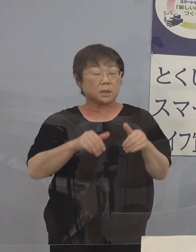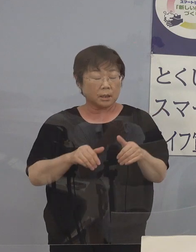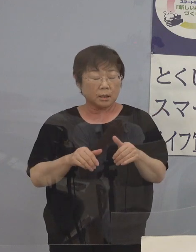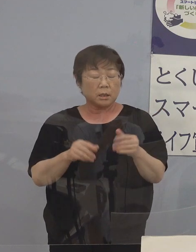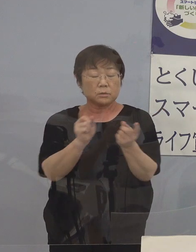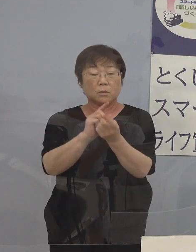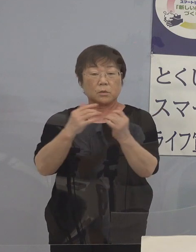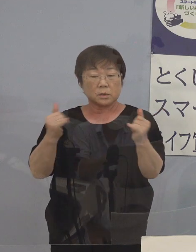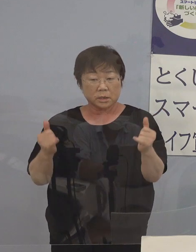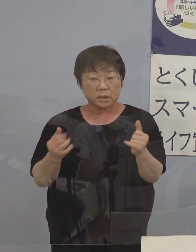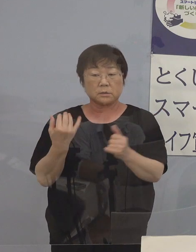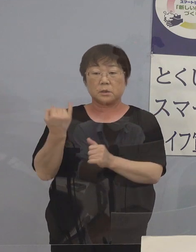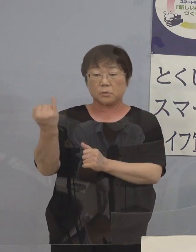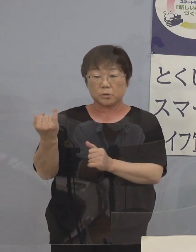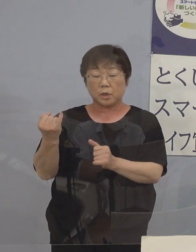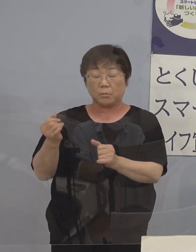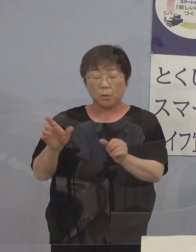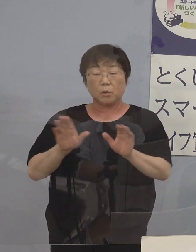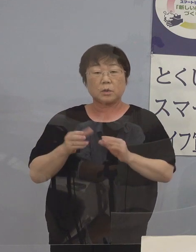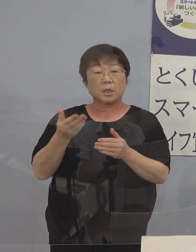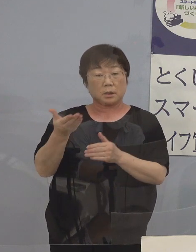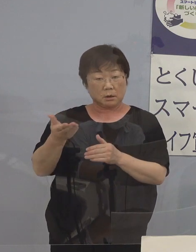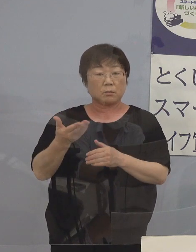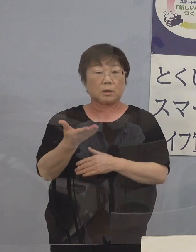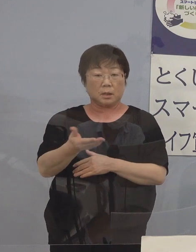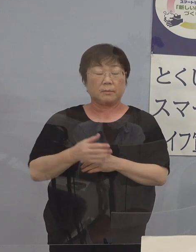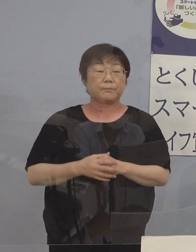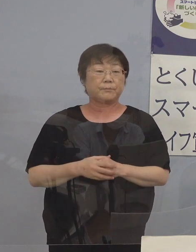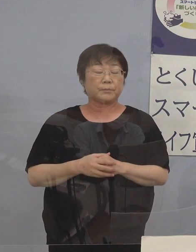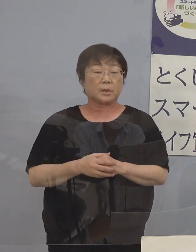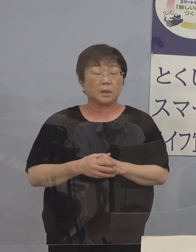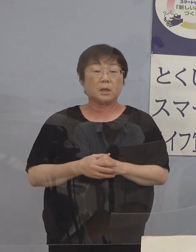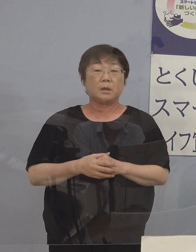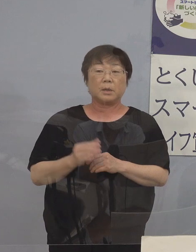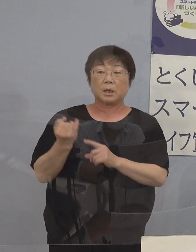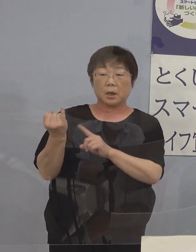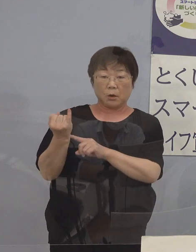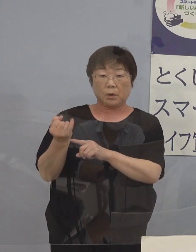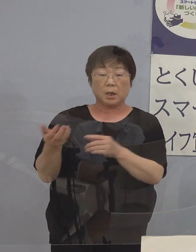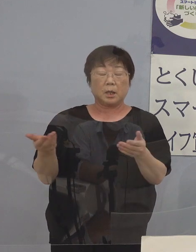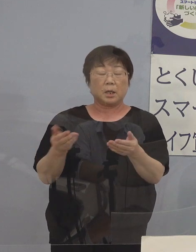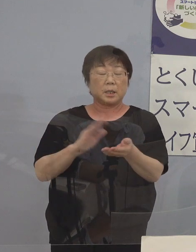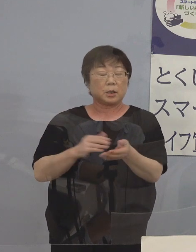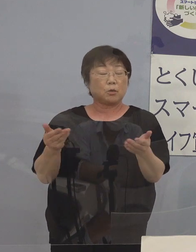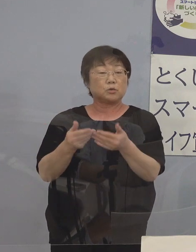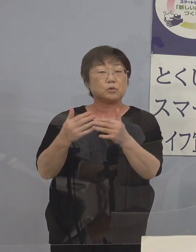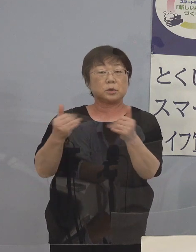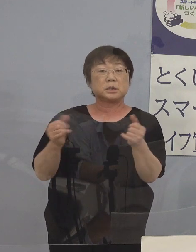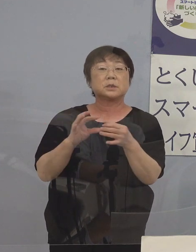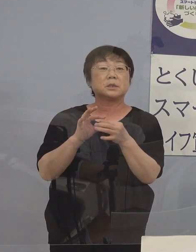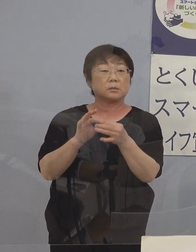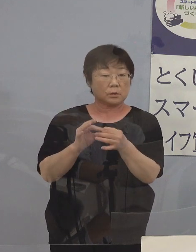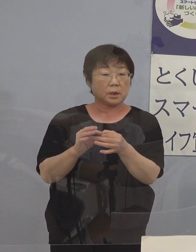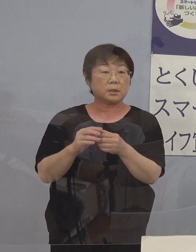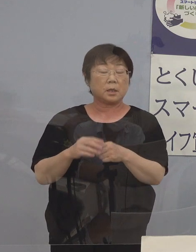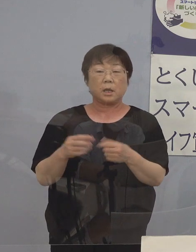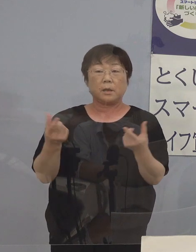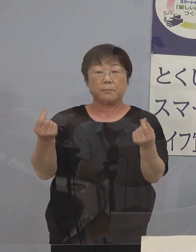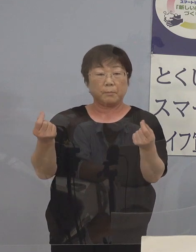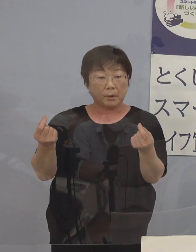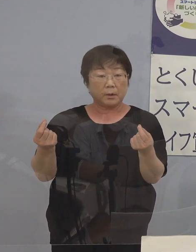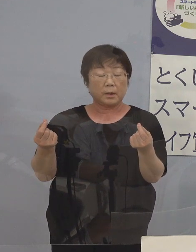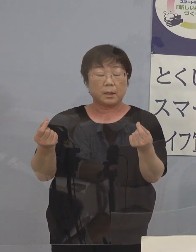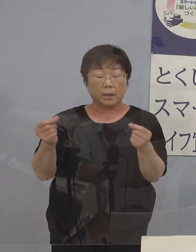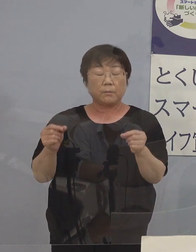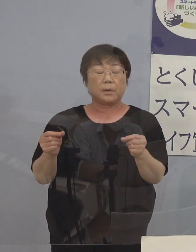受けたので、その濃厚接触者として受けたというのを順番として考えています。 まあ、濃厚接触者というよりも医療従事者の方ですから、おそらくそれに合わせ